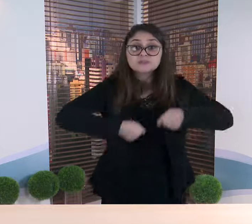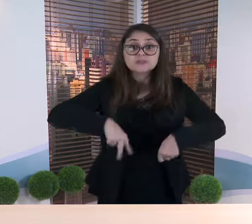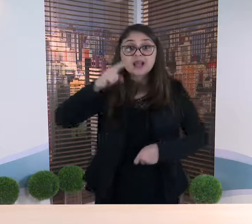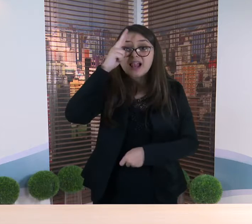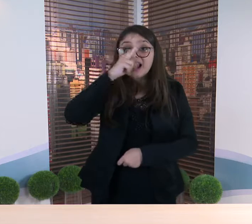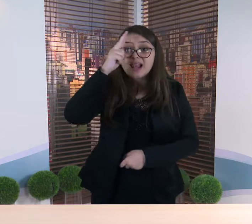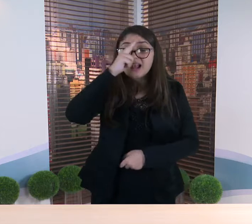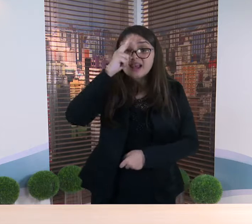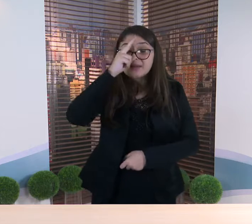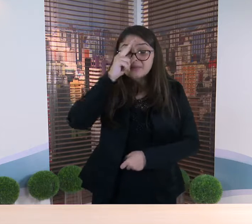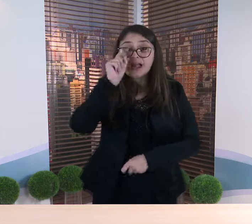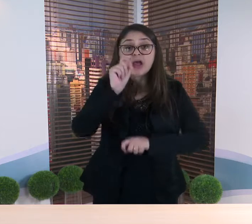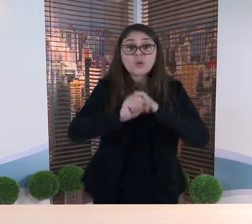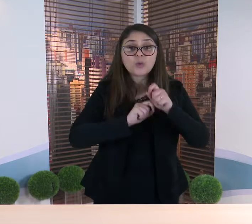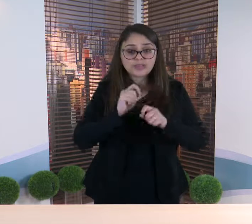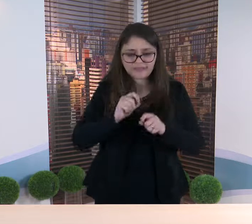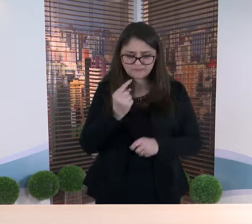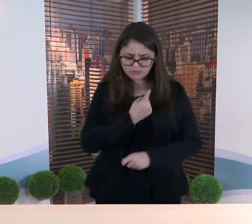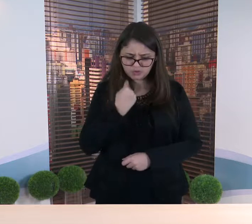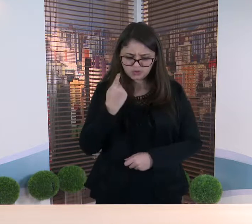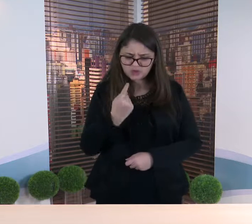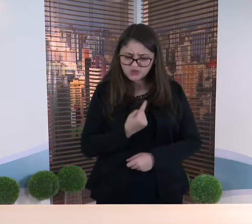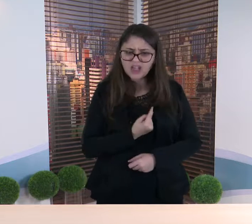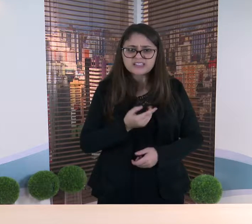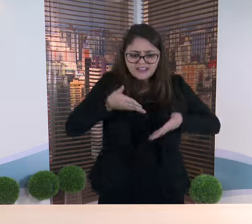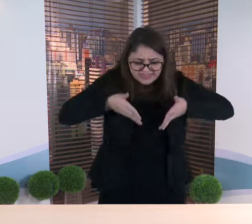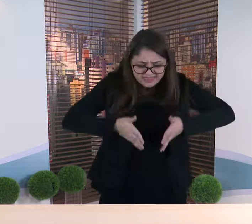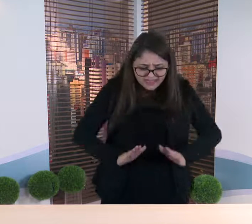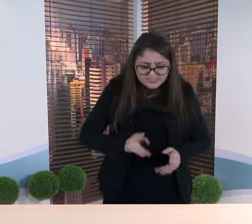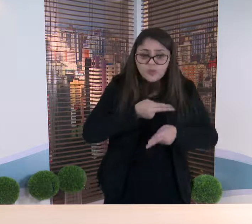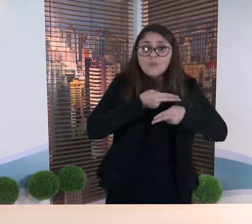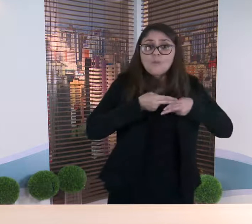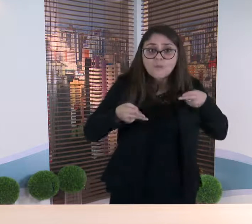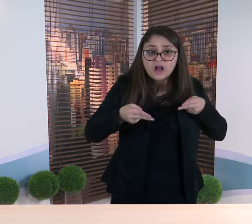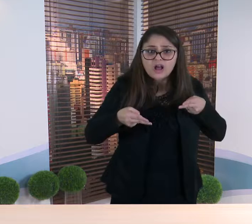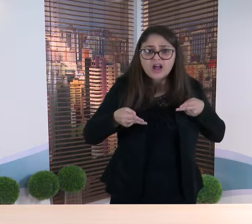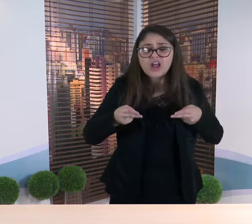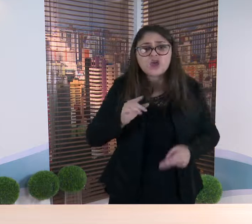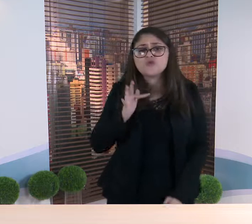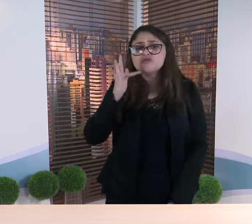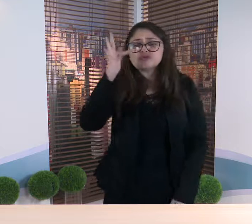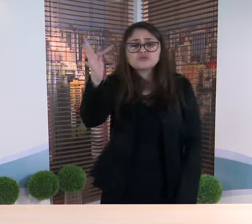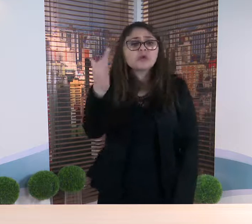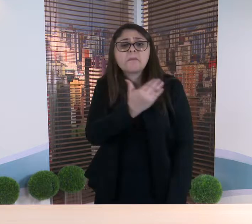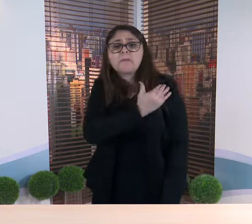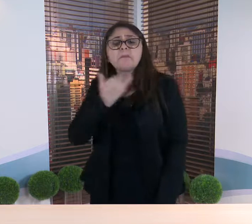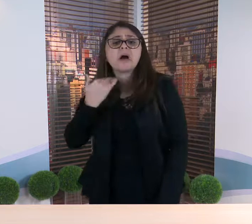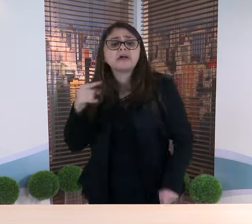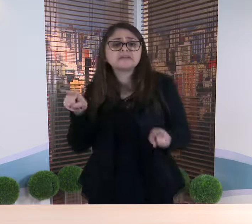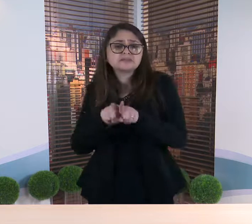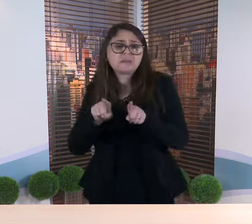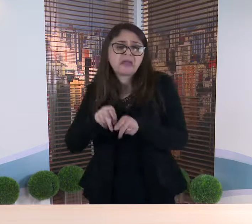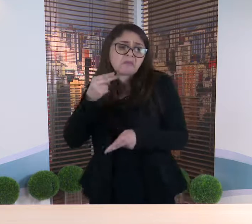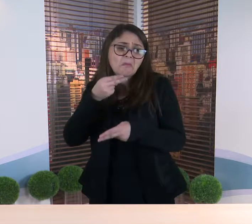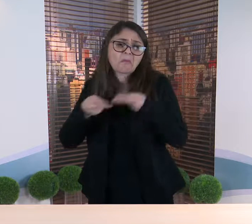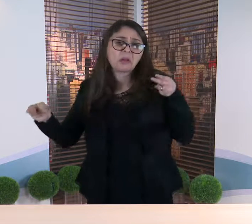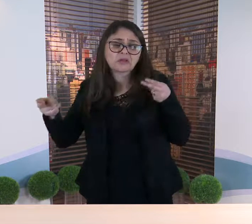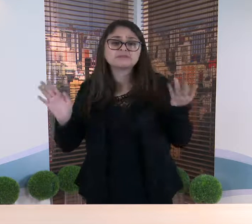todos nascemos nus e, ao morrer, todos iremos nus enquanto somos preparados para o